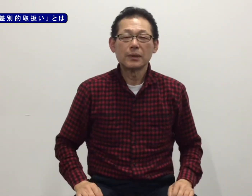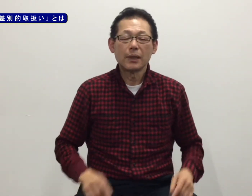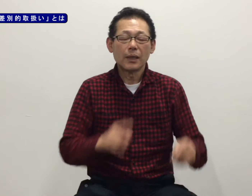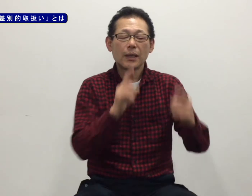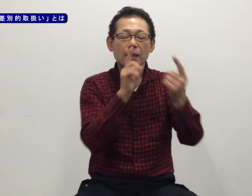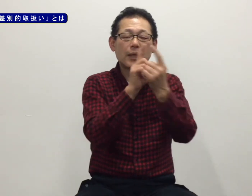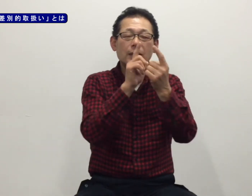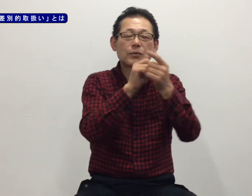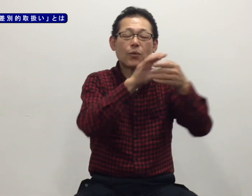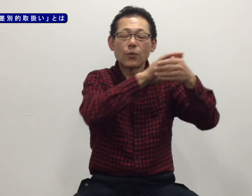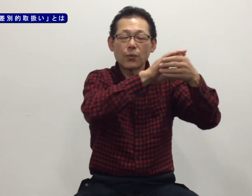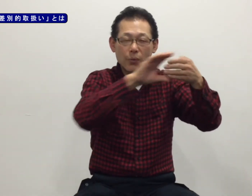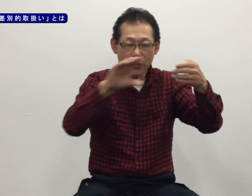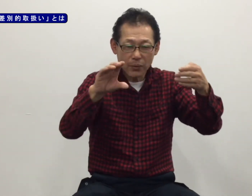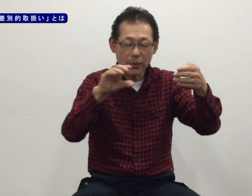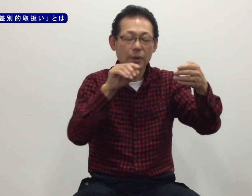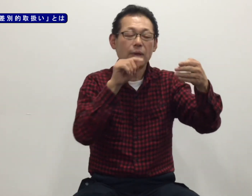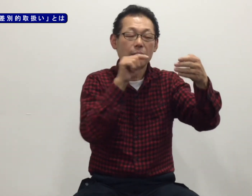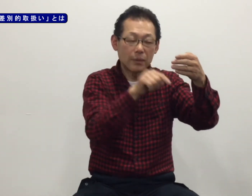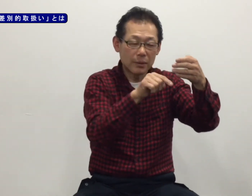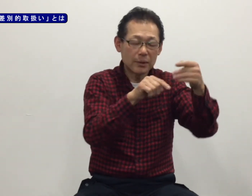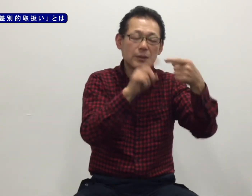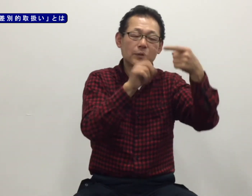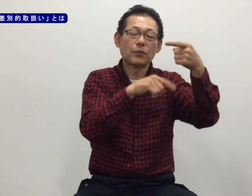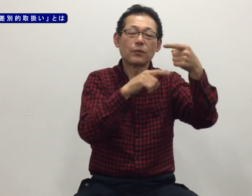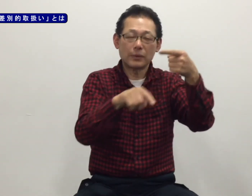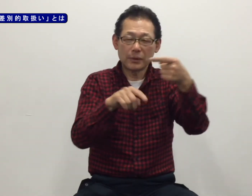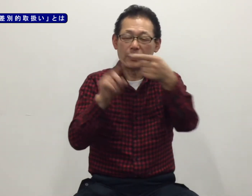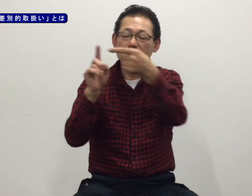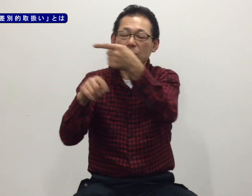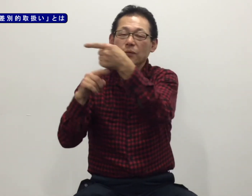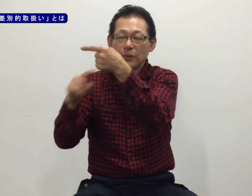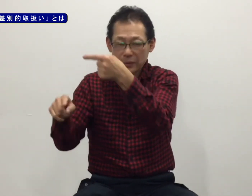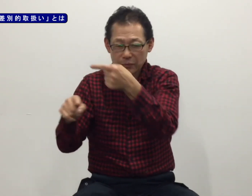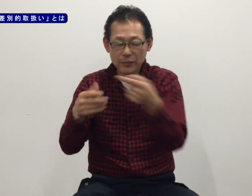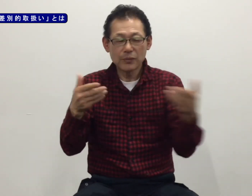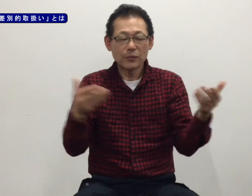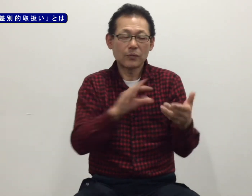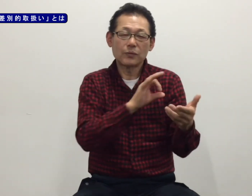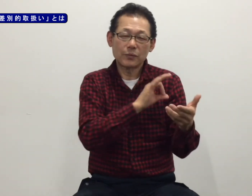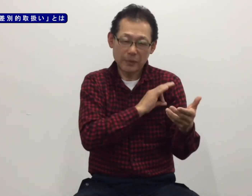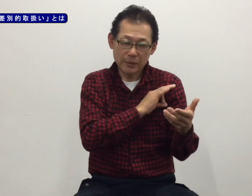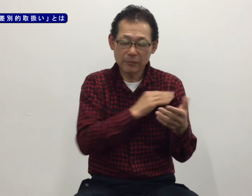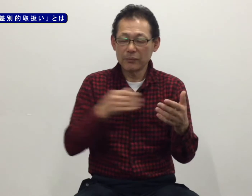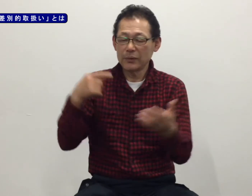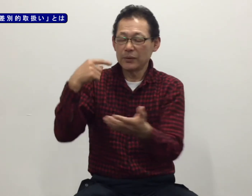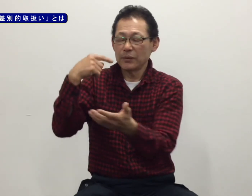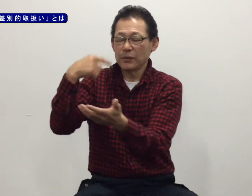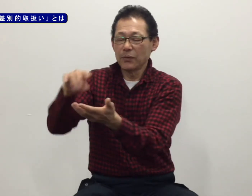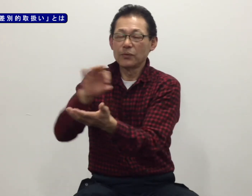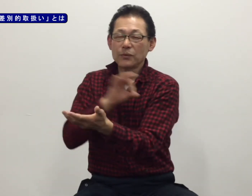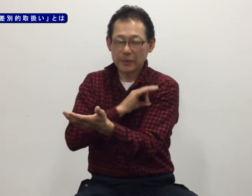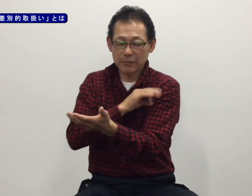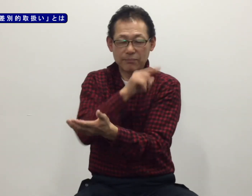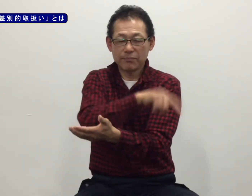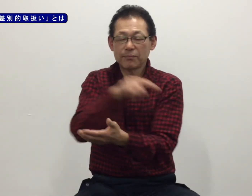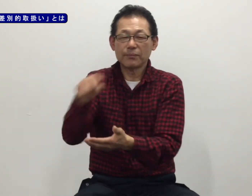対応要領では一人一人の職員教員にんこれを